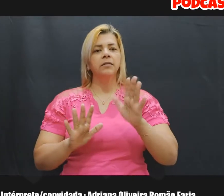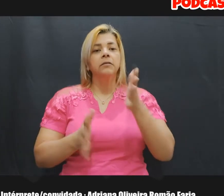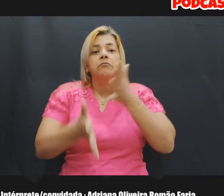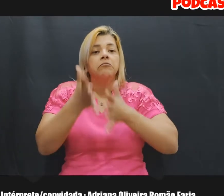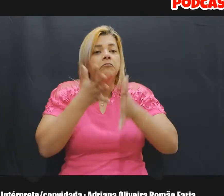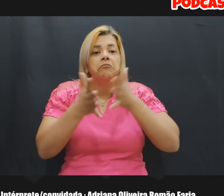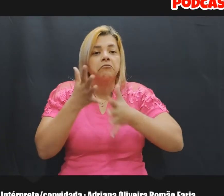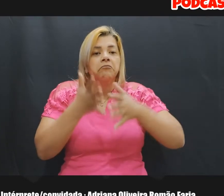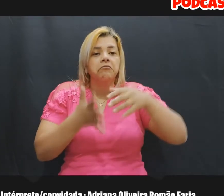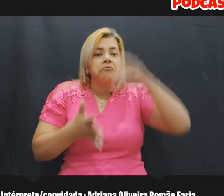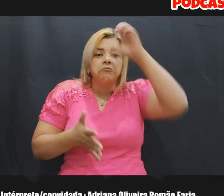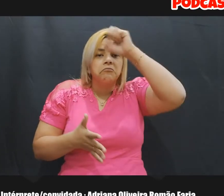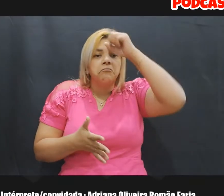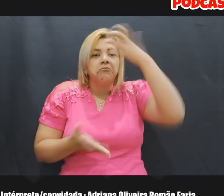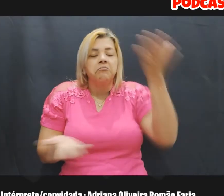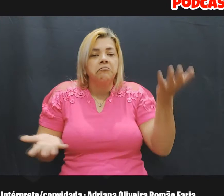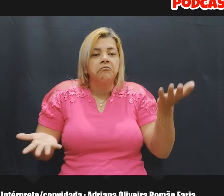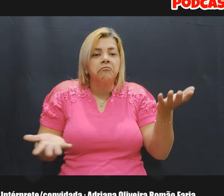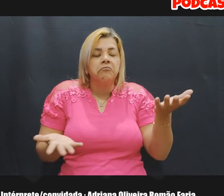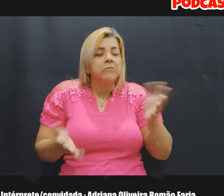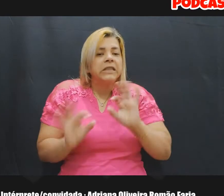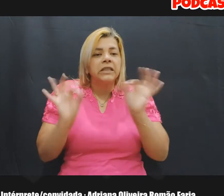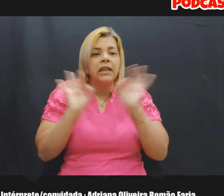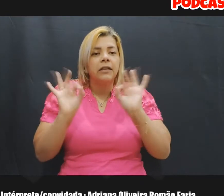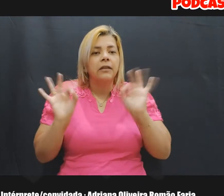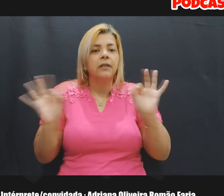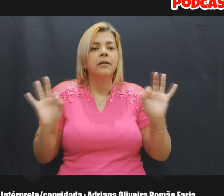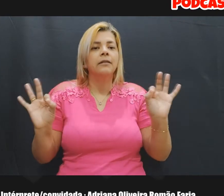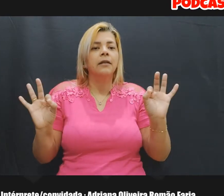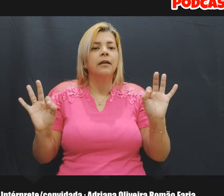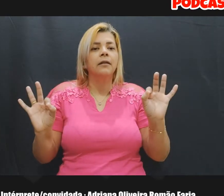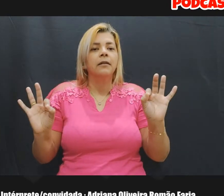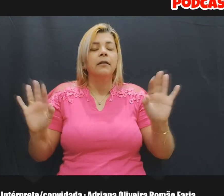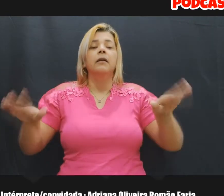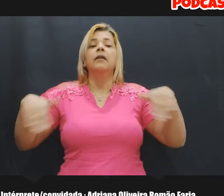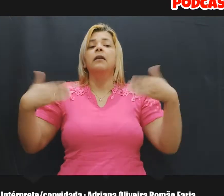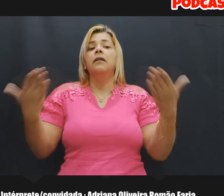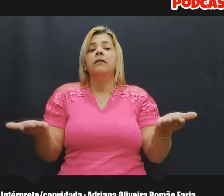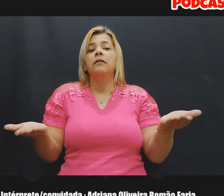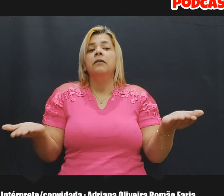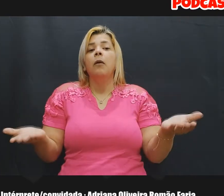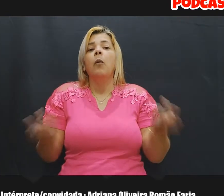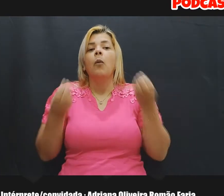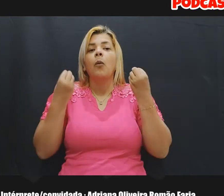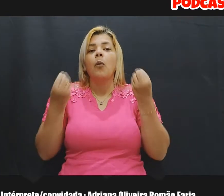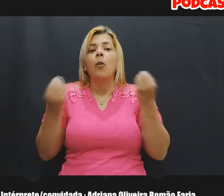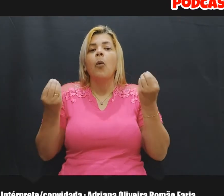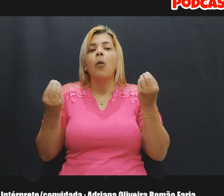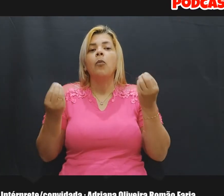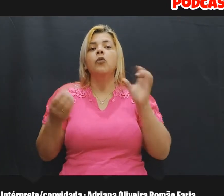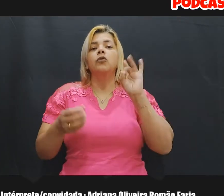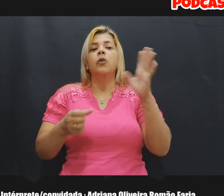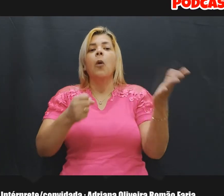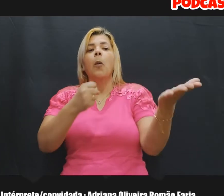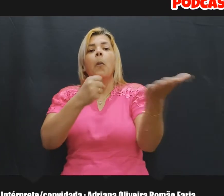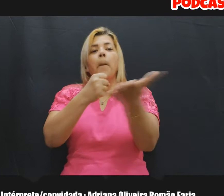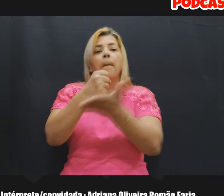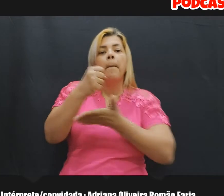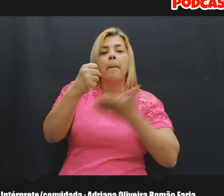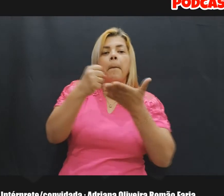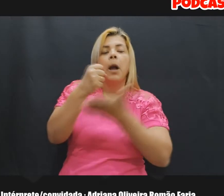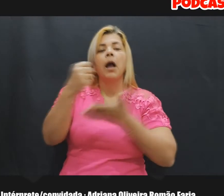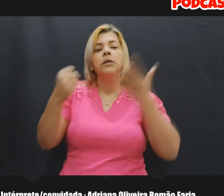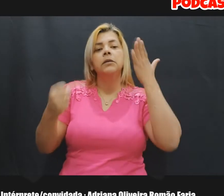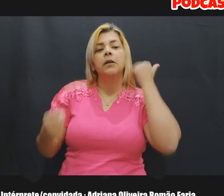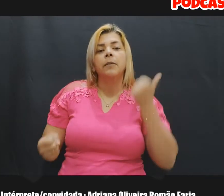Pós letras, libras, tal, mas era só o básico que eles sabiam, era só